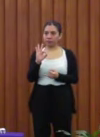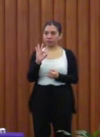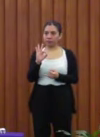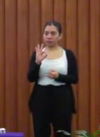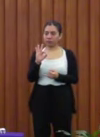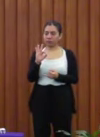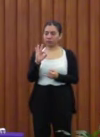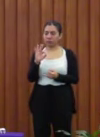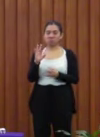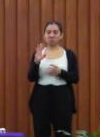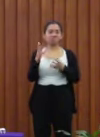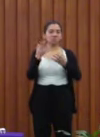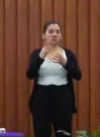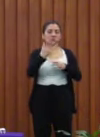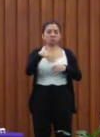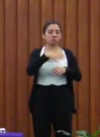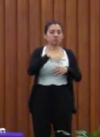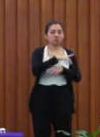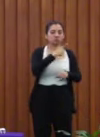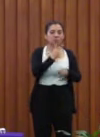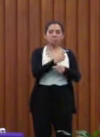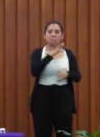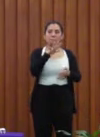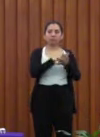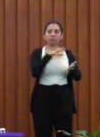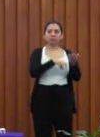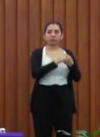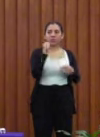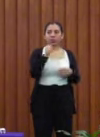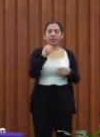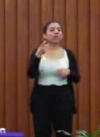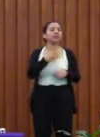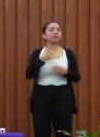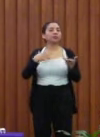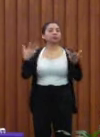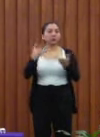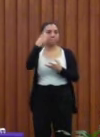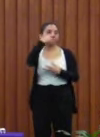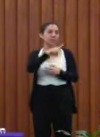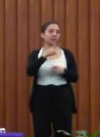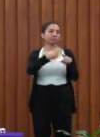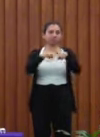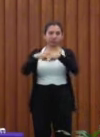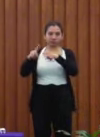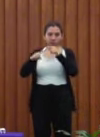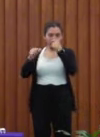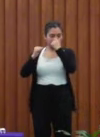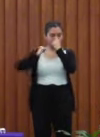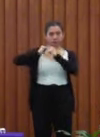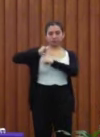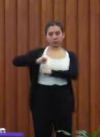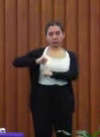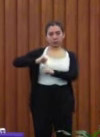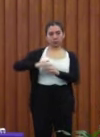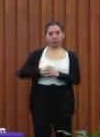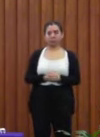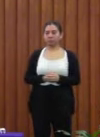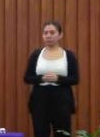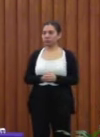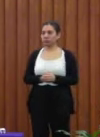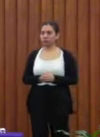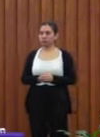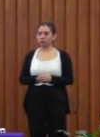no se haya detenido al agresor, saber de qué manera se puede, qué se tiene que hacer para que las autoridades o los casos no caigan